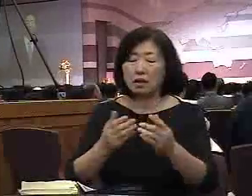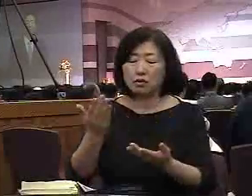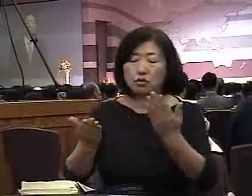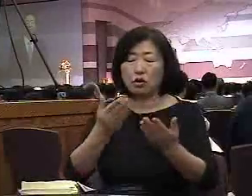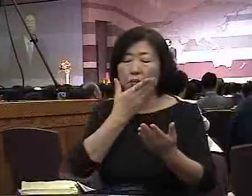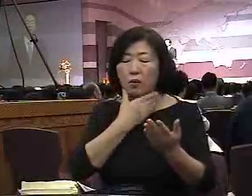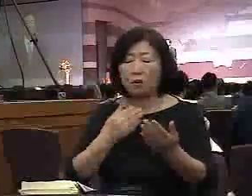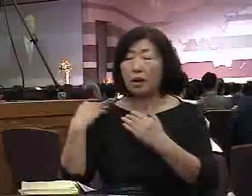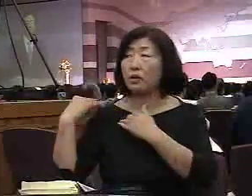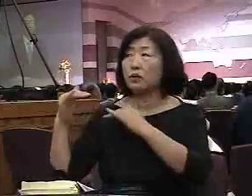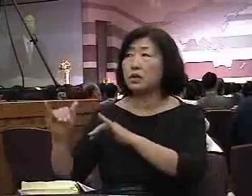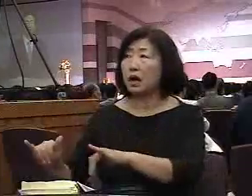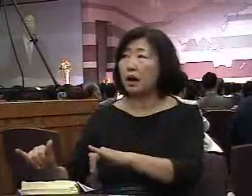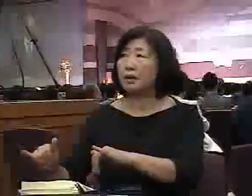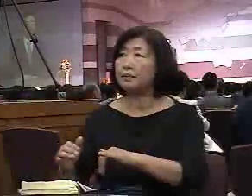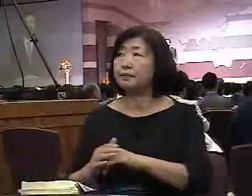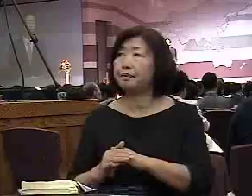내려놓자.